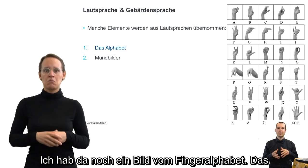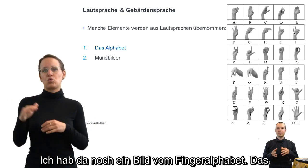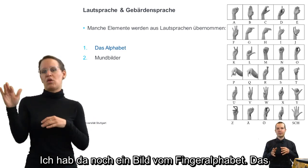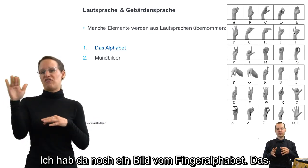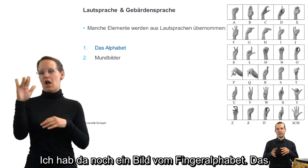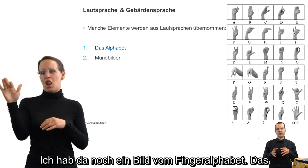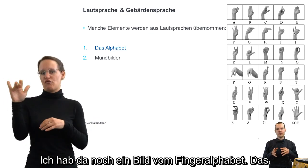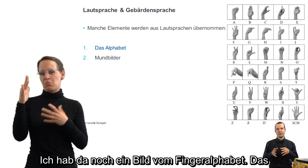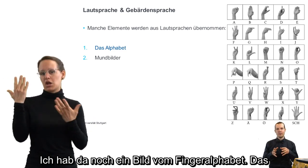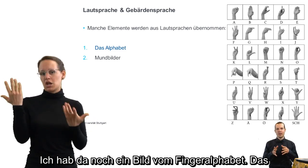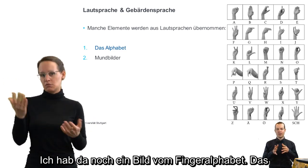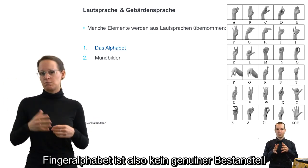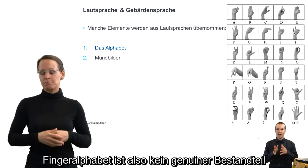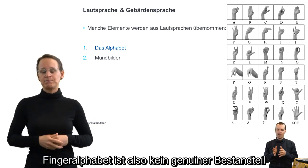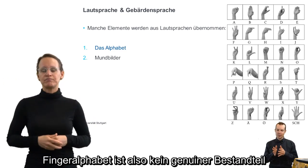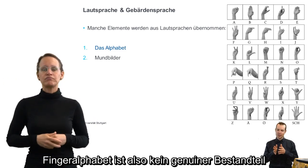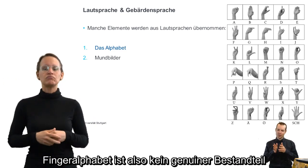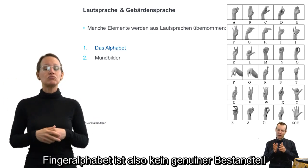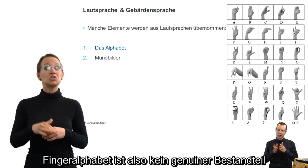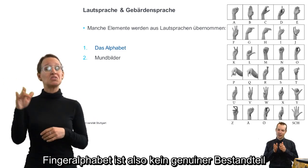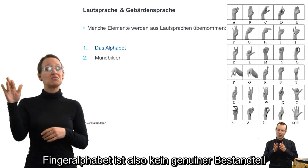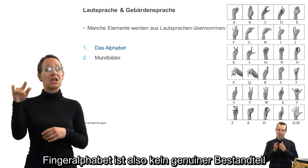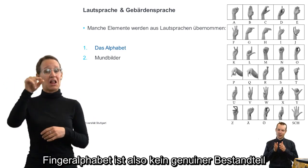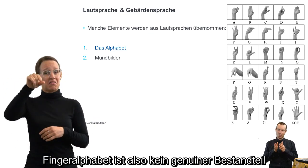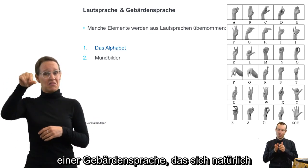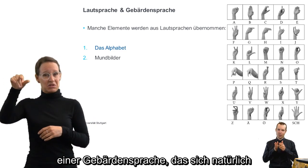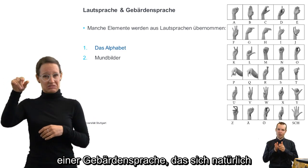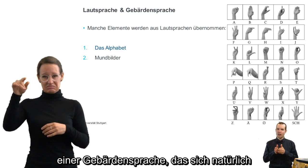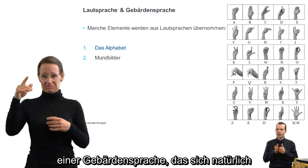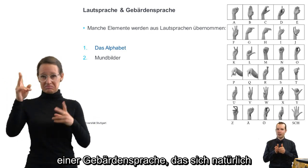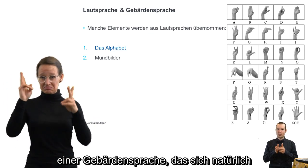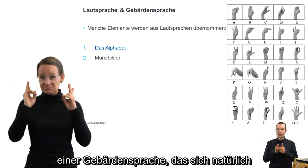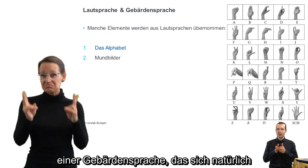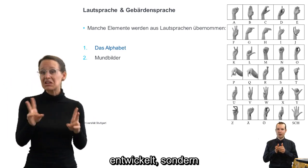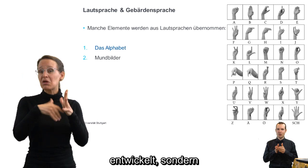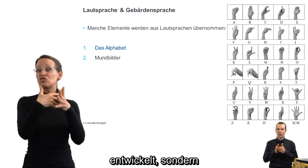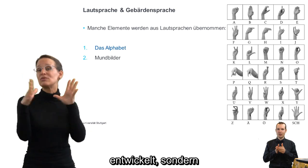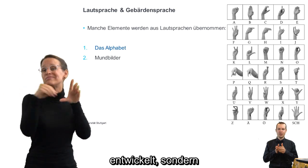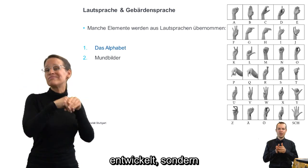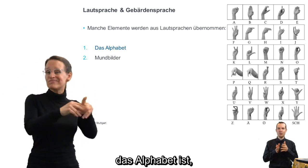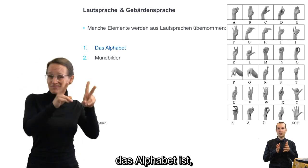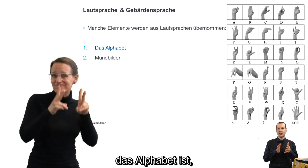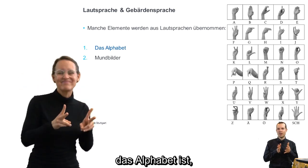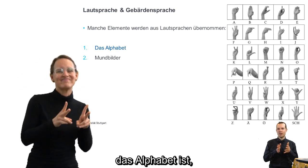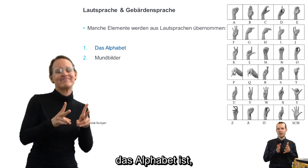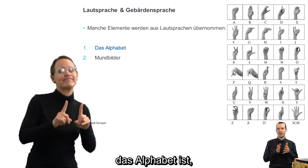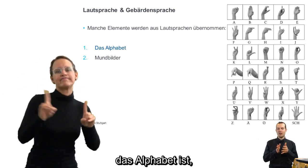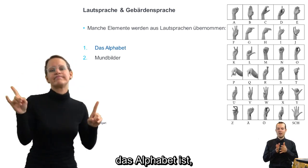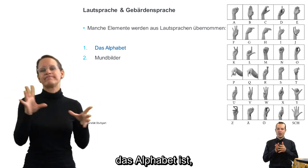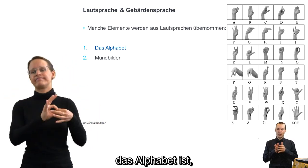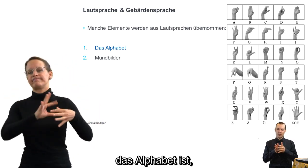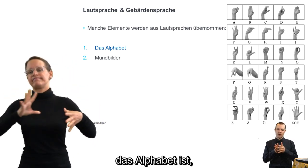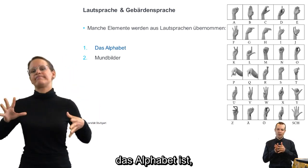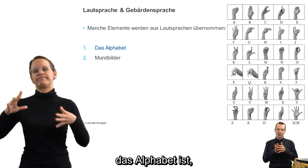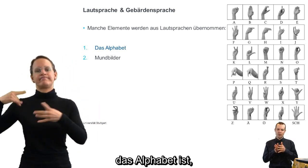Fingeralphabet. Das Fingeralphabet ist also kein genuiner Bestandteil natürlich der Gebärdensprache, der sich natürlich entwickelt,